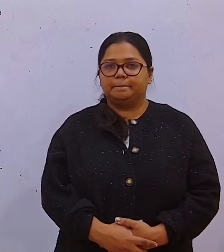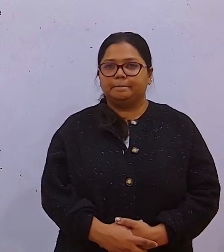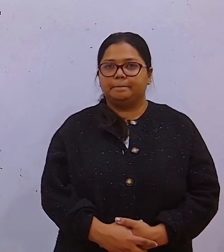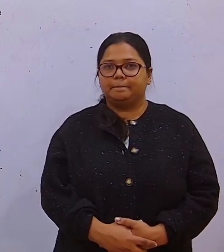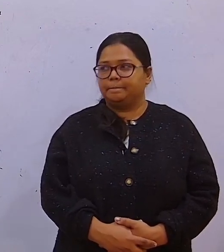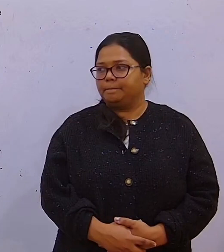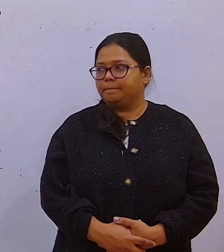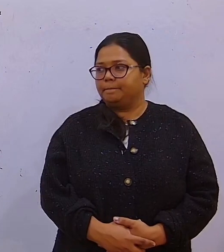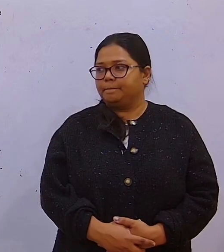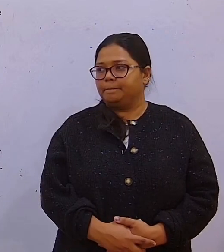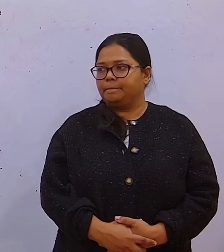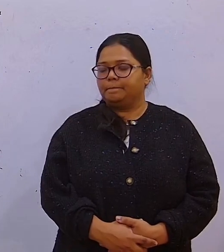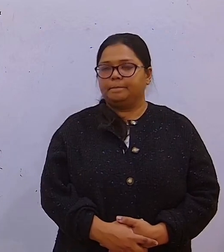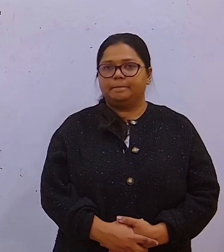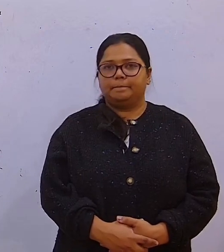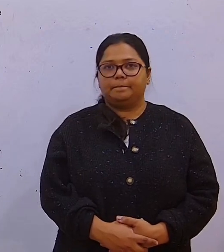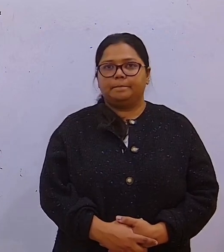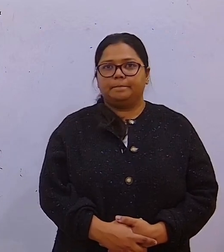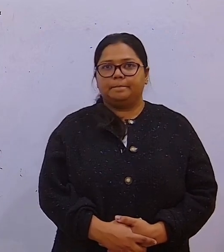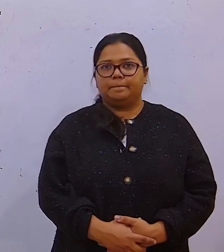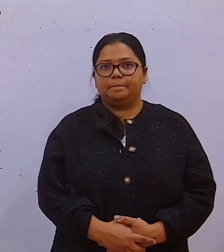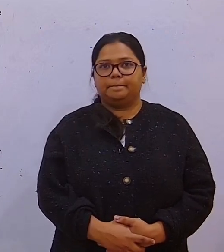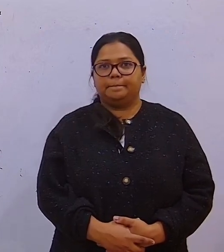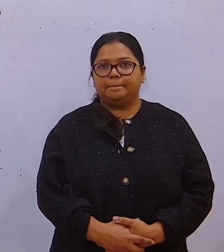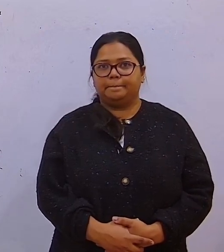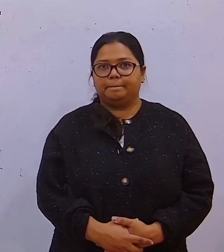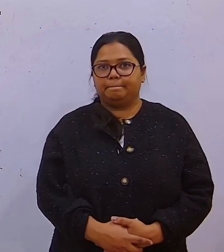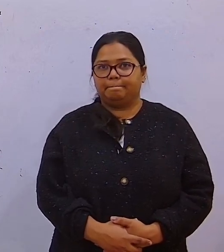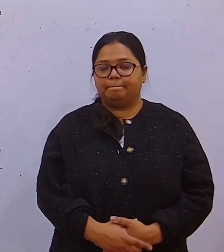LOVES है, स्पेलिंग करेक्ट लिखा करो भाई।